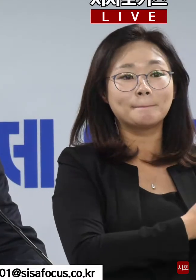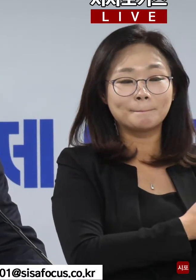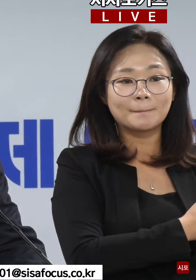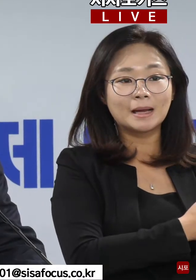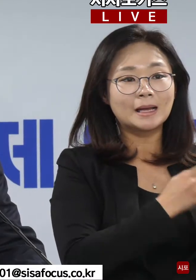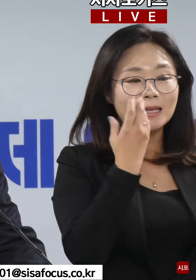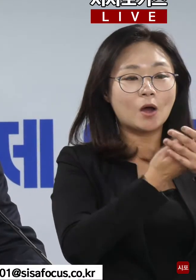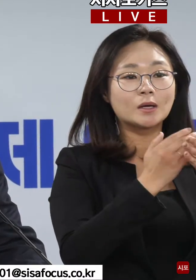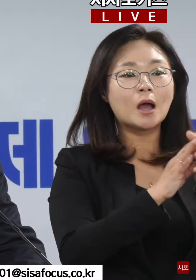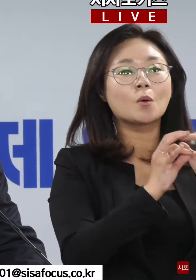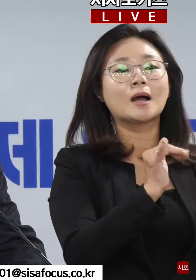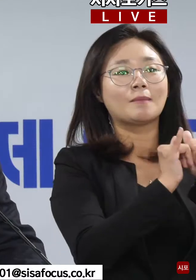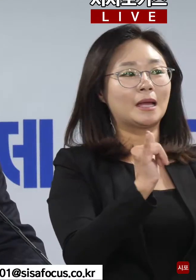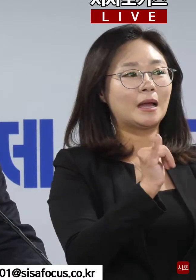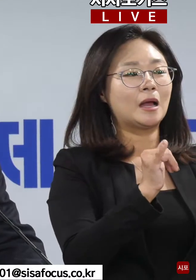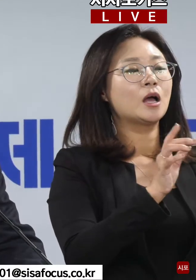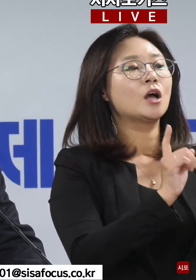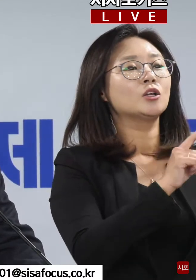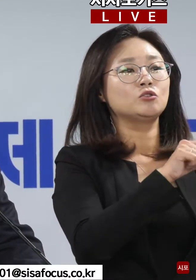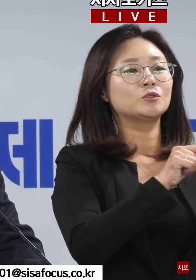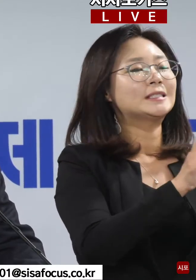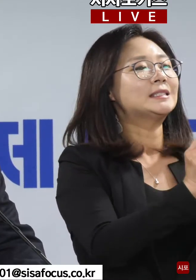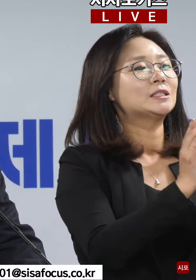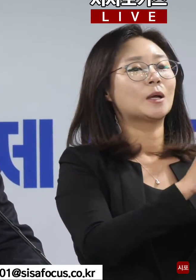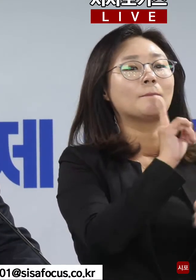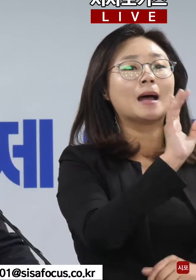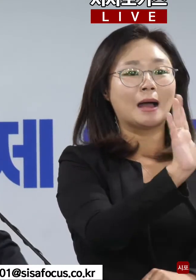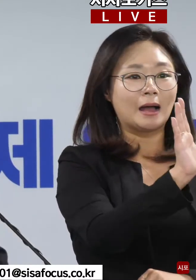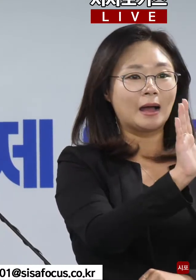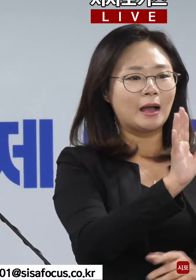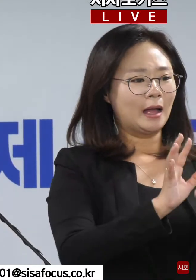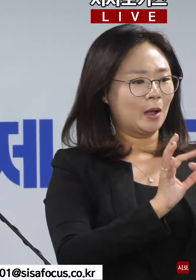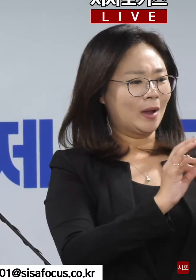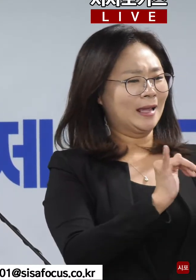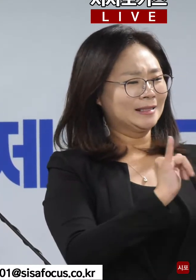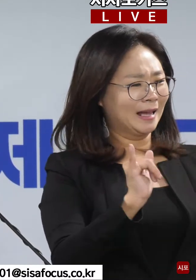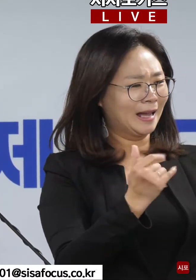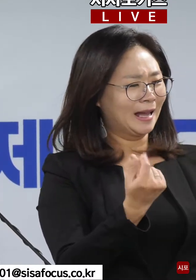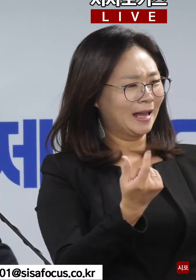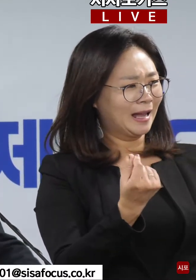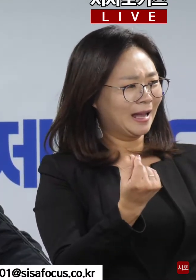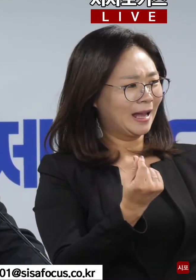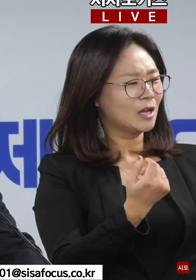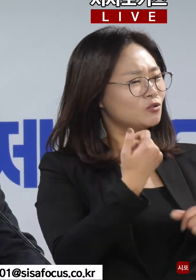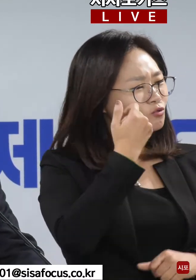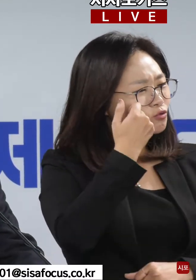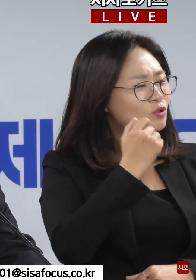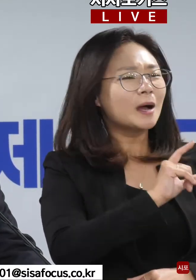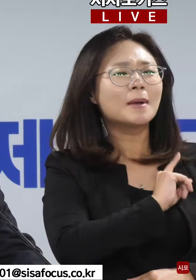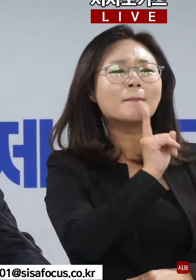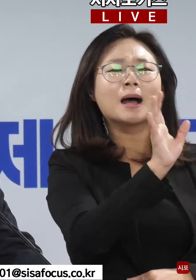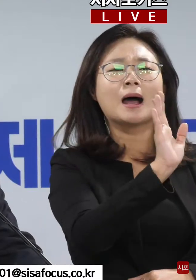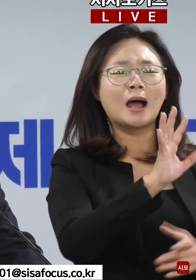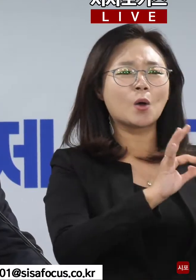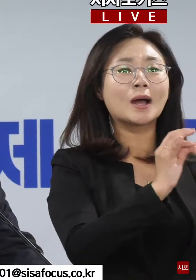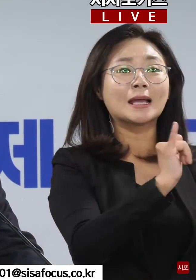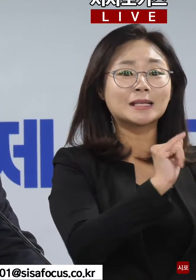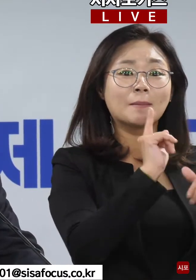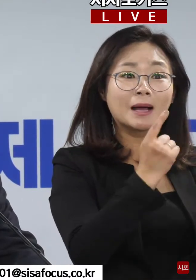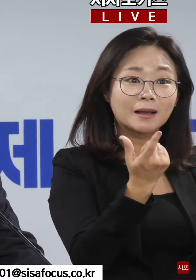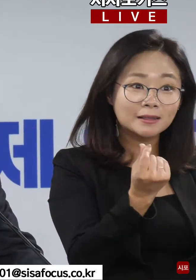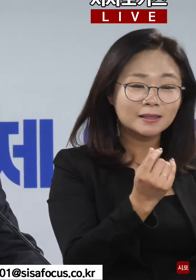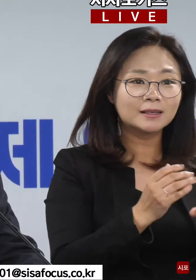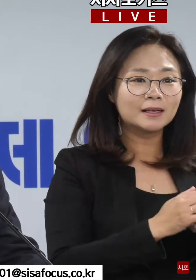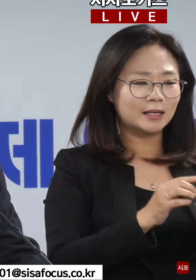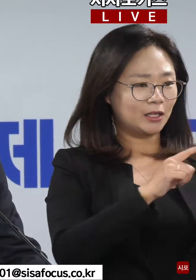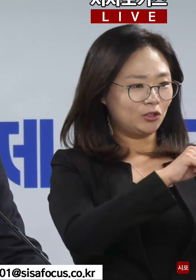국민의힘 혁신 관계자 네, 발로 기사가 나왔다고요? 후보가 직접 얘기한 건 아니고요. 네. 관계자 그런 거죠. 비실명의 관계자 발 주장입니다. 이것도